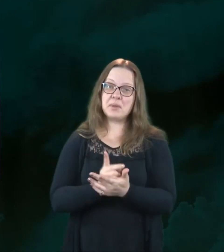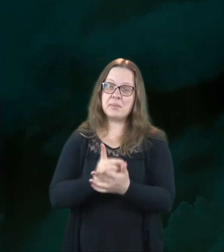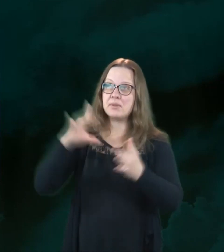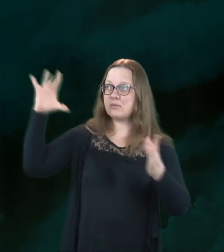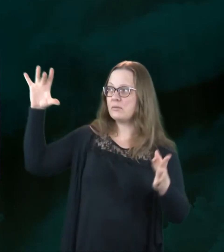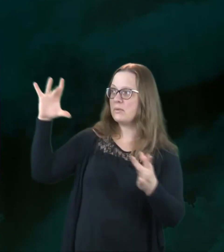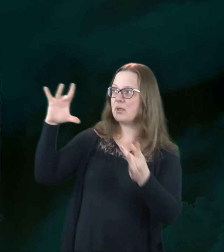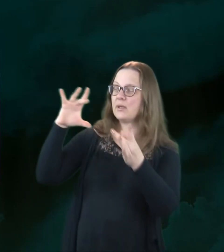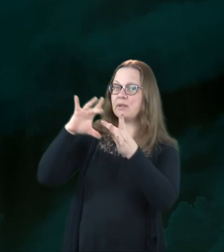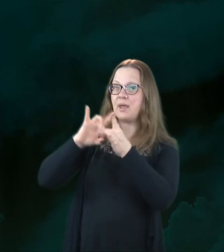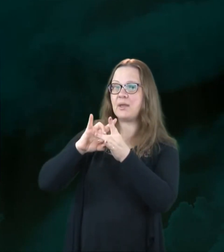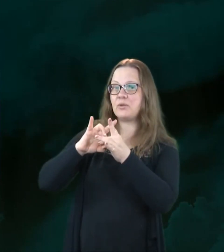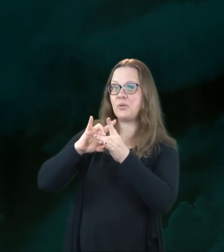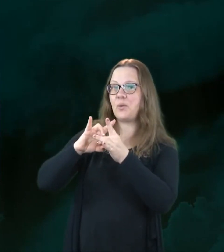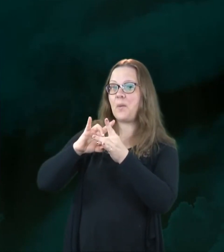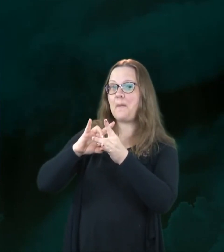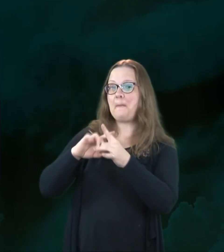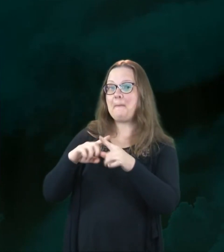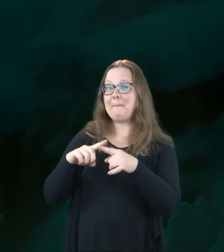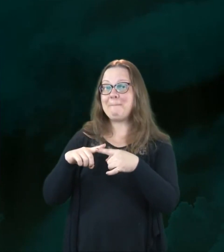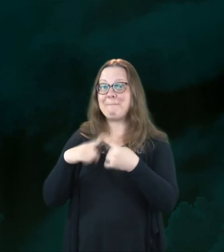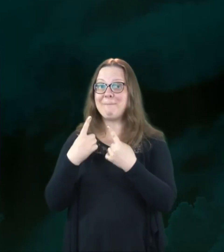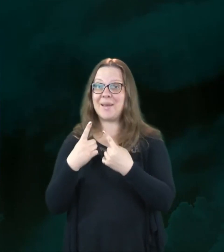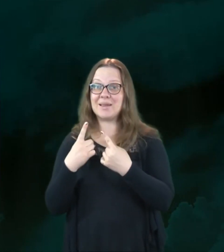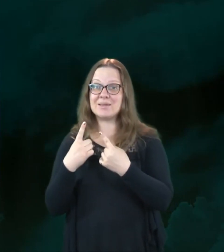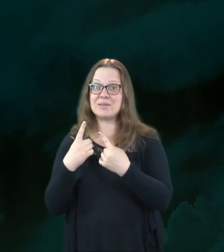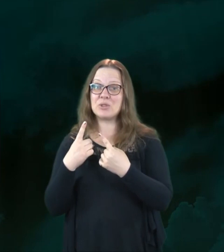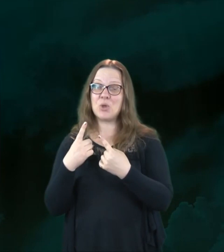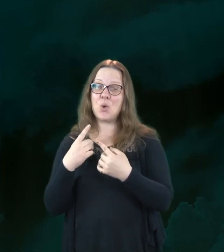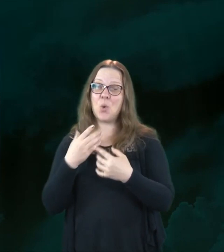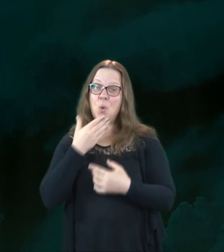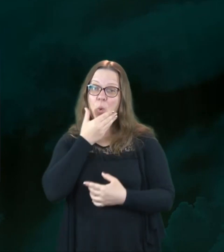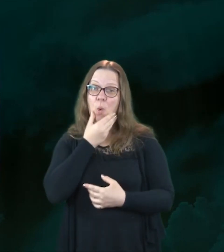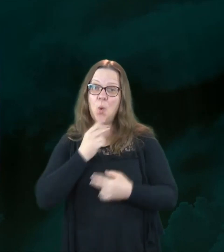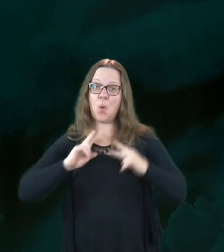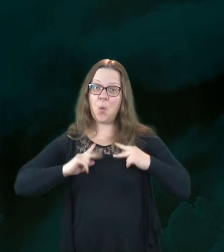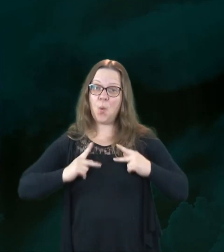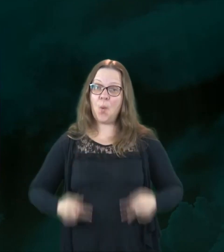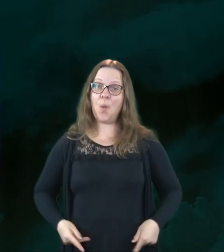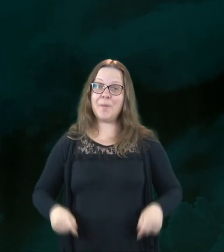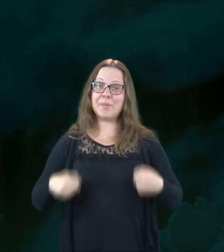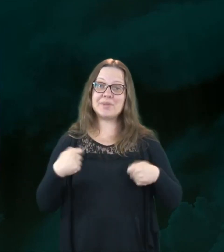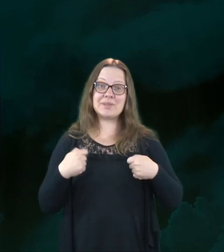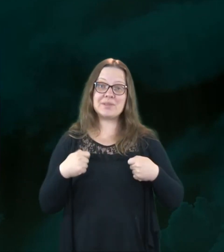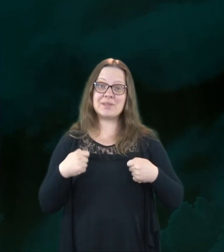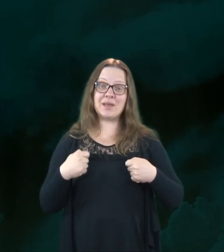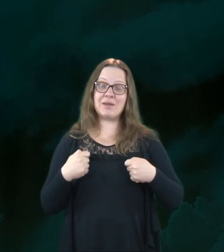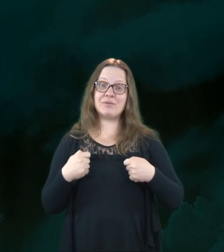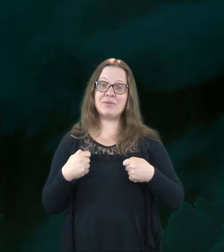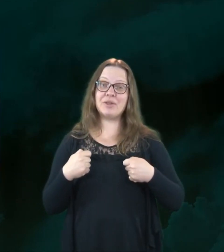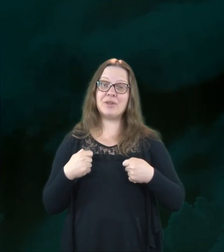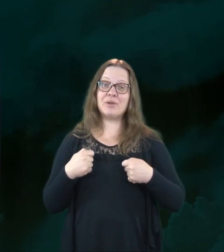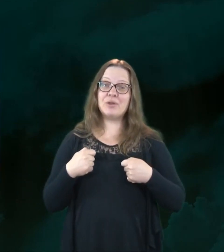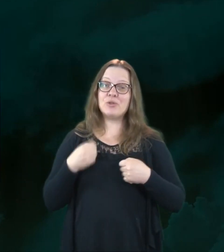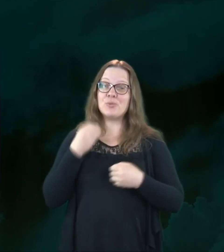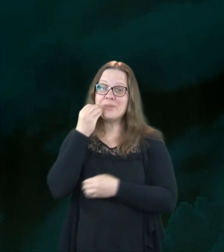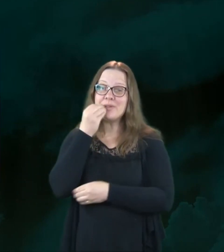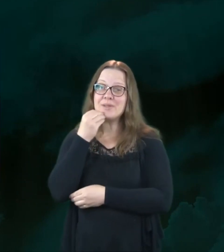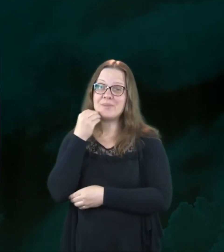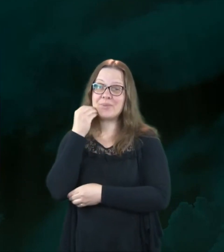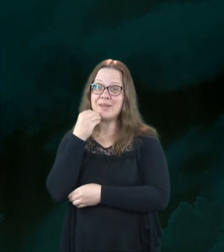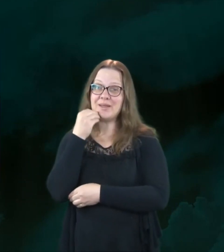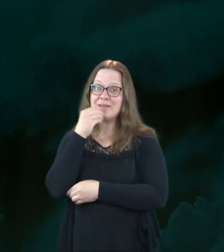homem. Deus desejava que o homem pudesse fazer a conexão com Deus a nível